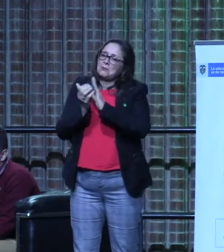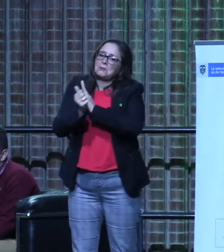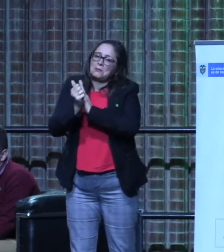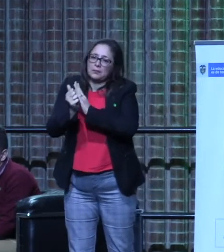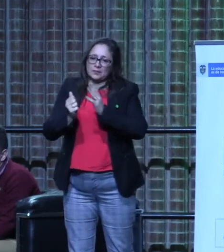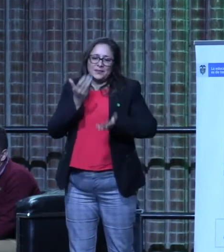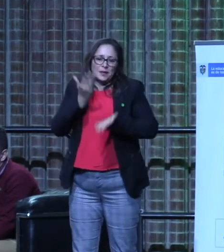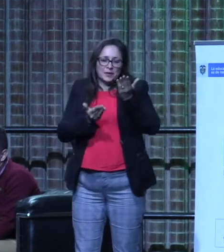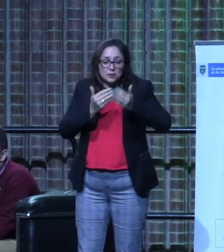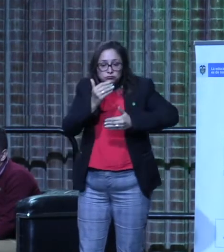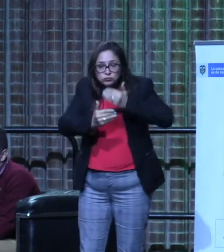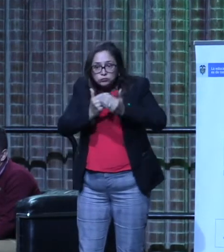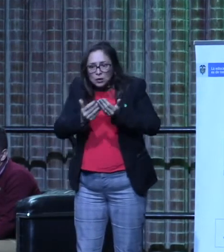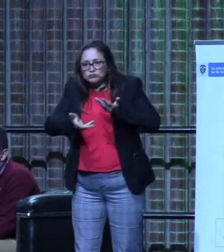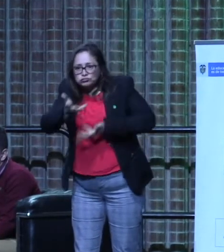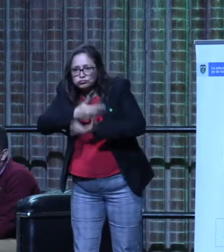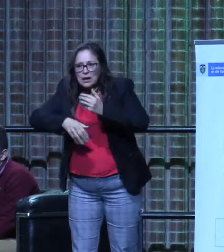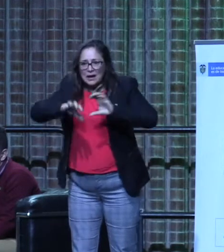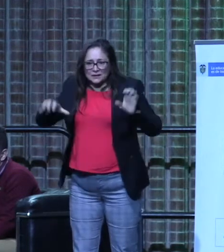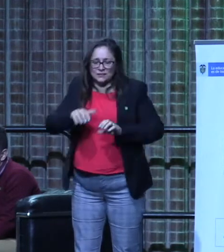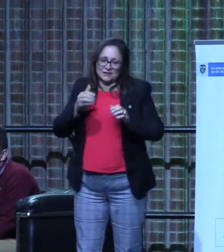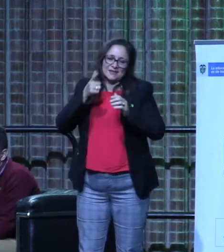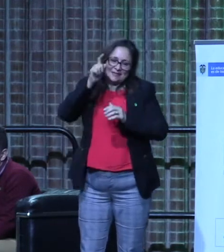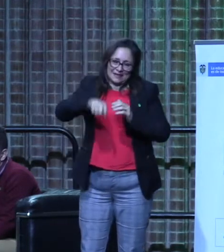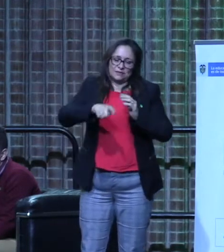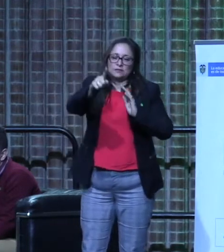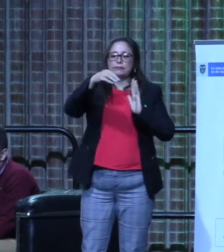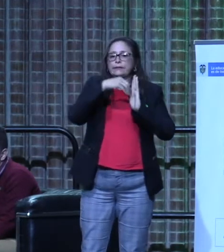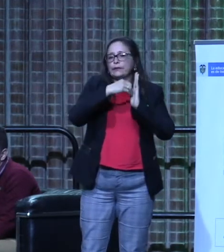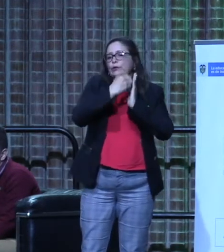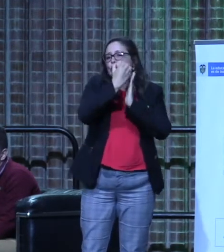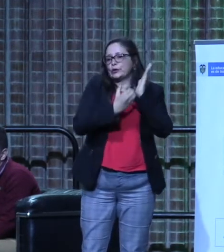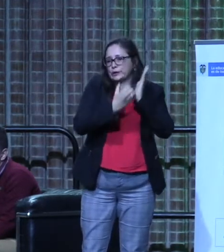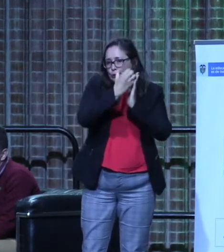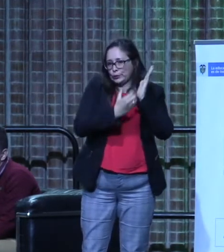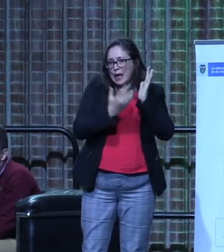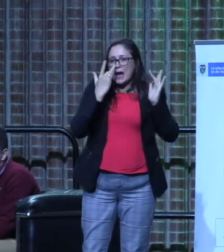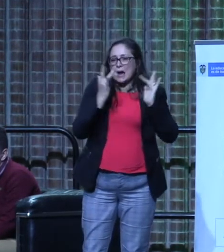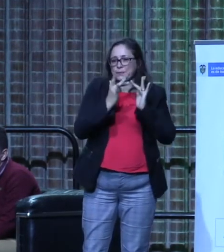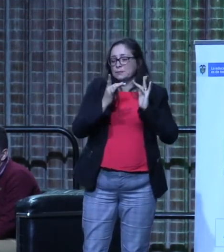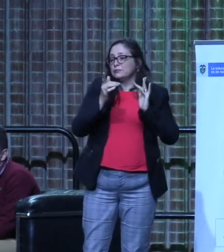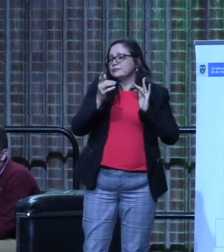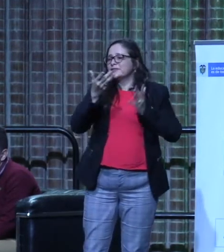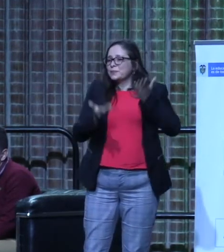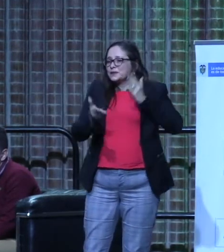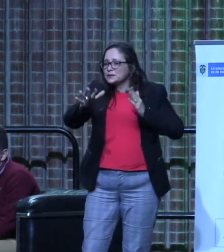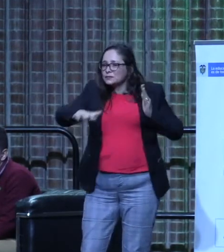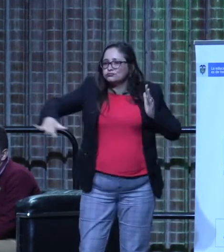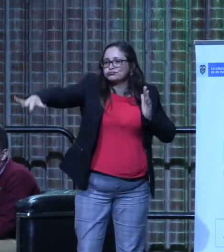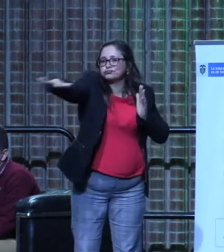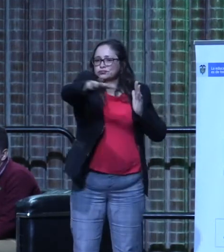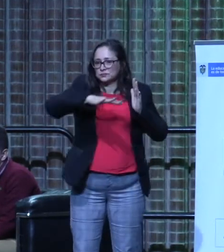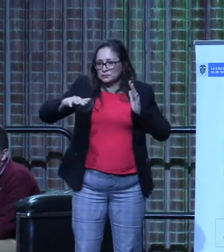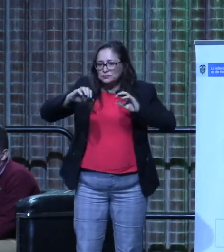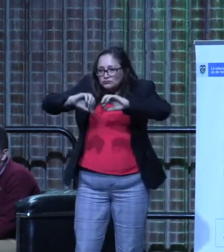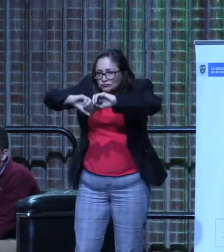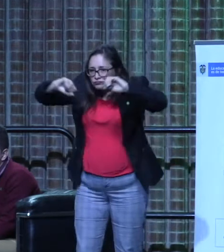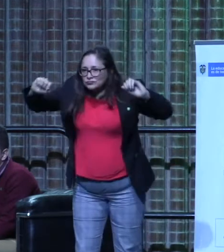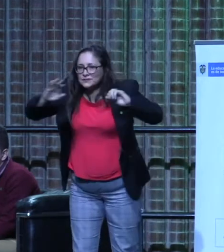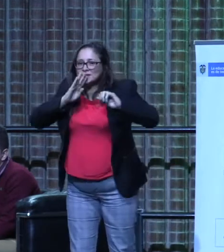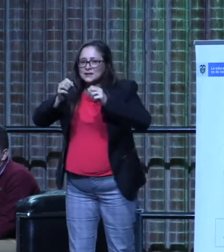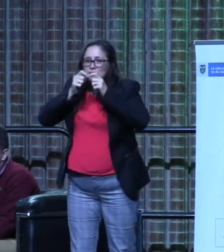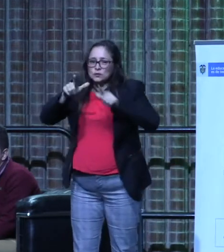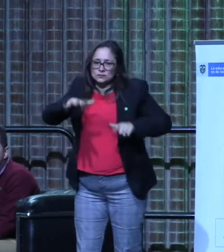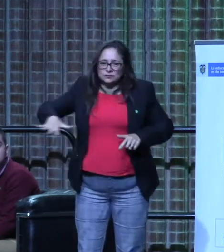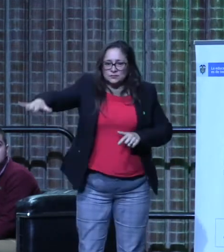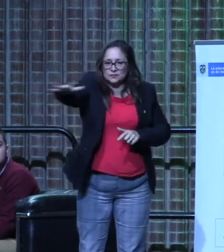poder atacar estas dificultades desde la pedagogía y desde las actividades didácticas, hacer un currículo flexible que